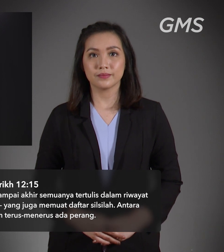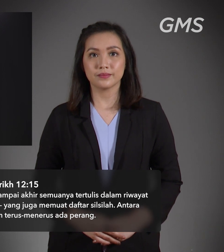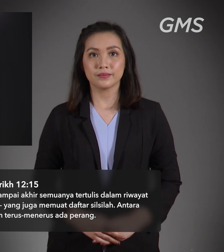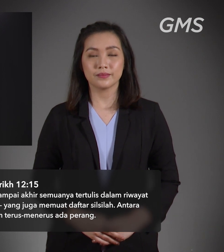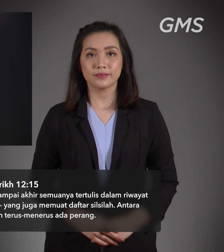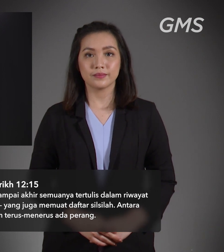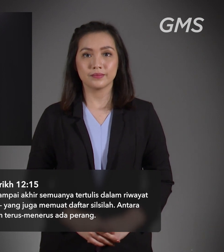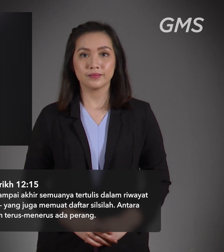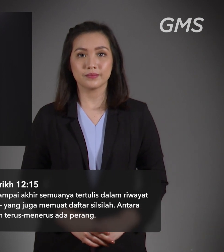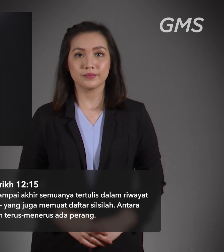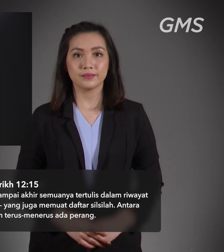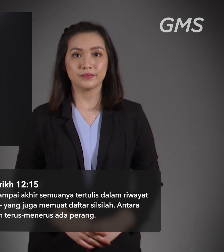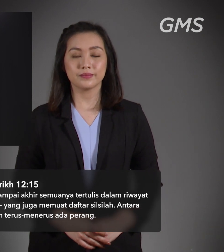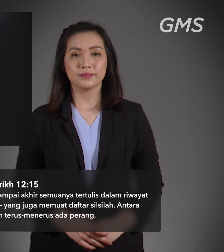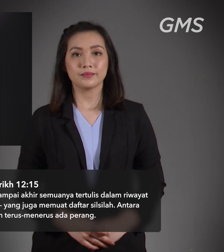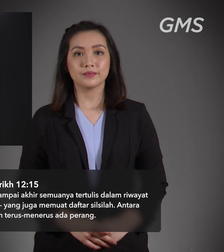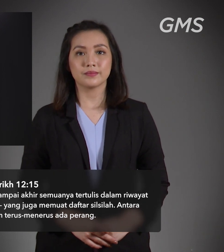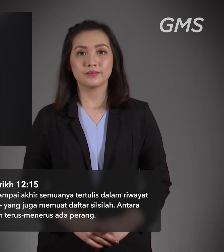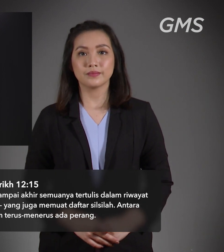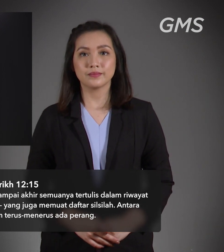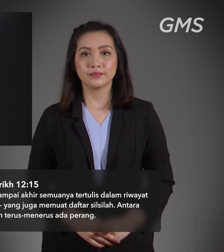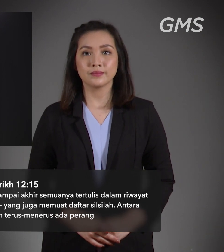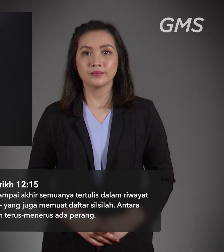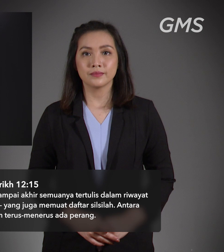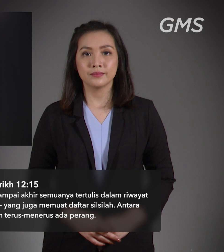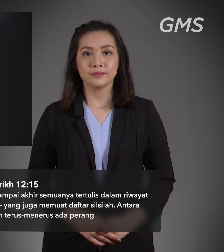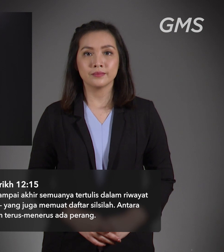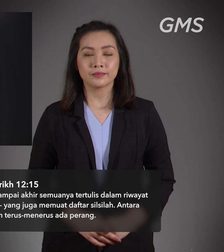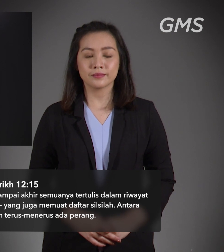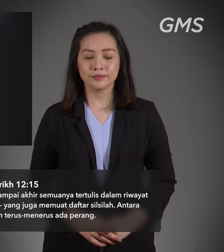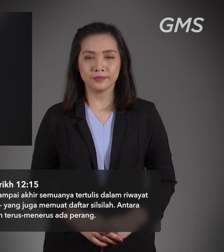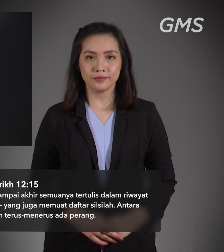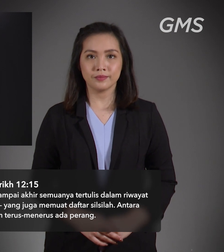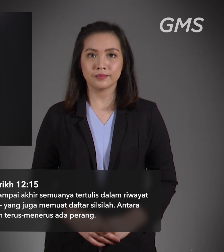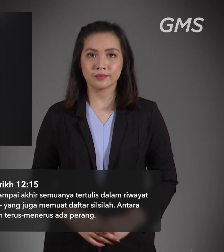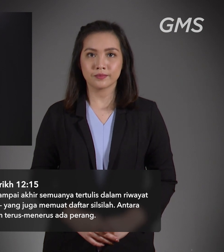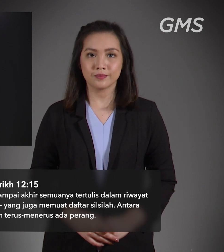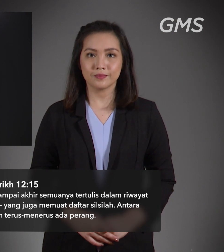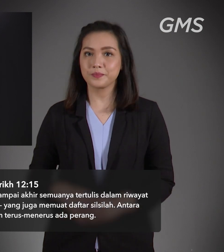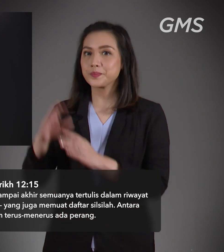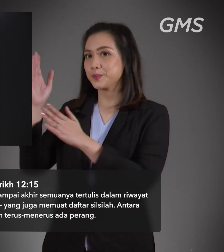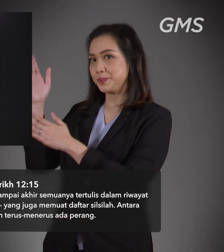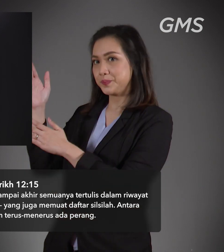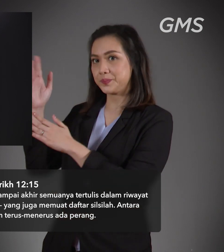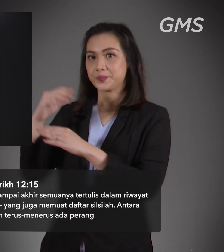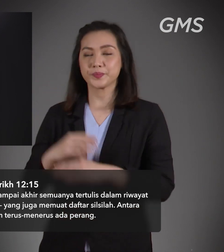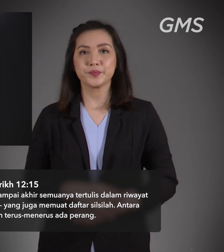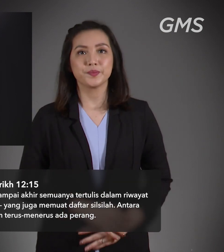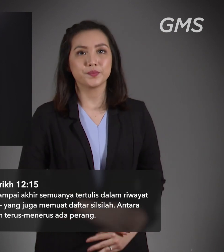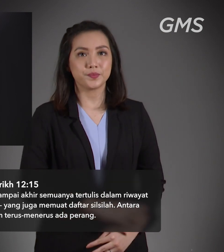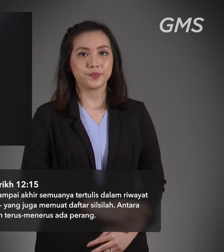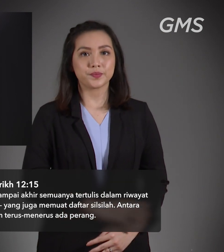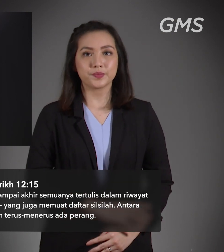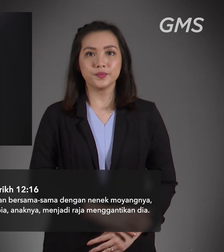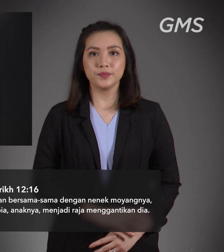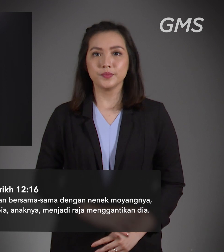Semaya Nabi itu dan Ido pelihat itu yang juga memuat daftar silsilah antara Rehabeam dan Yerobeam. Terus menerus